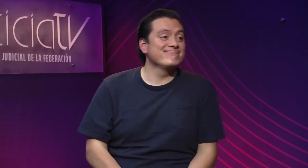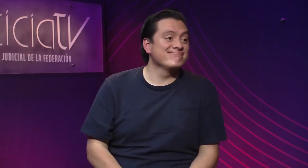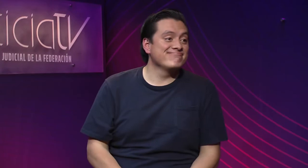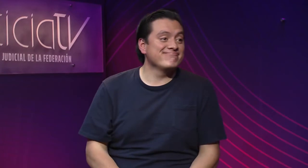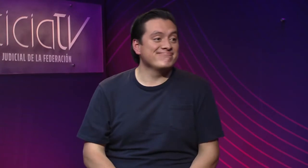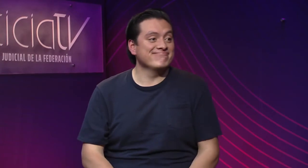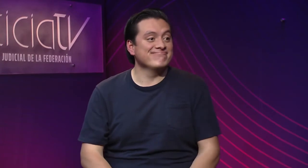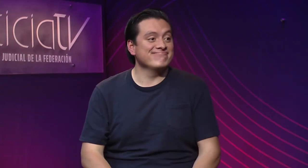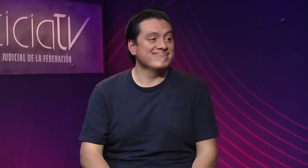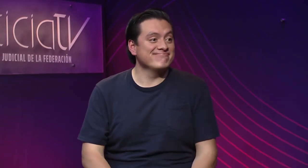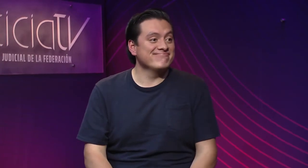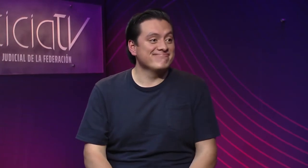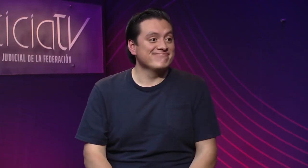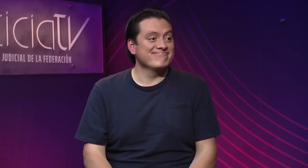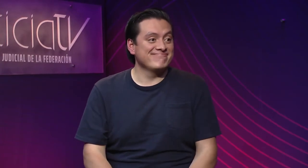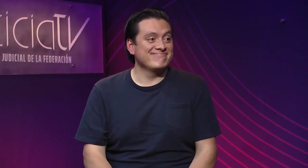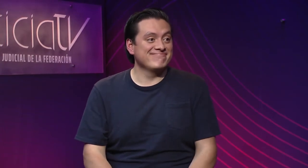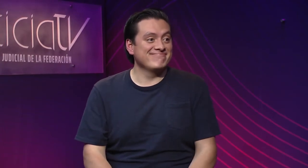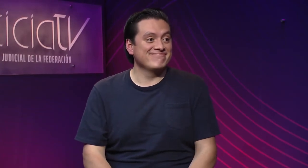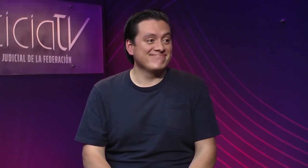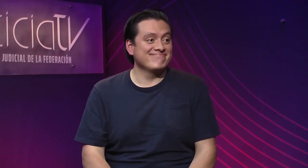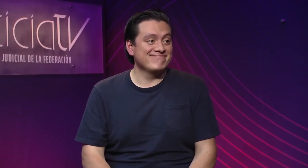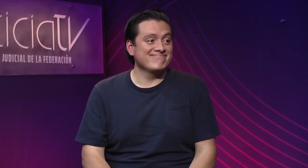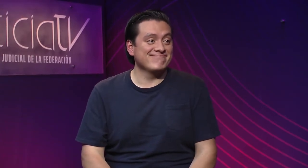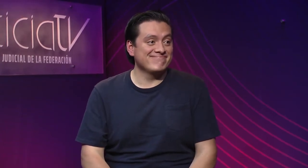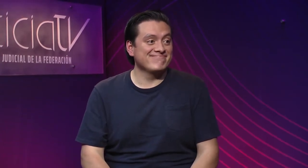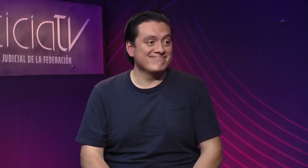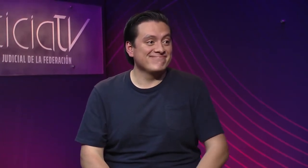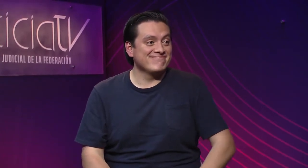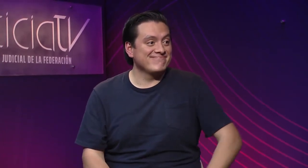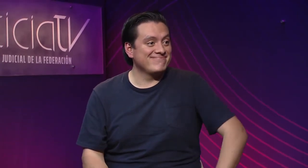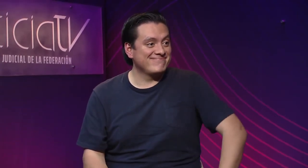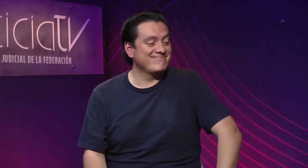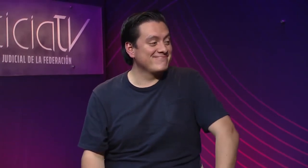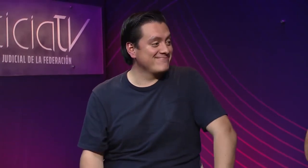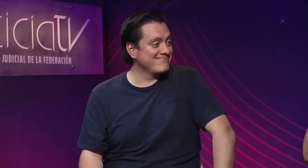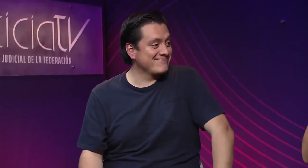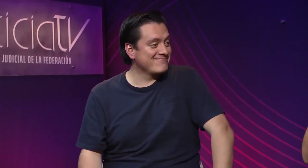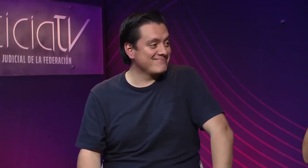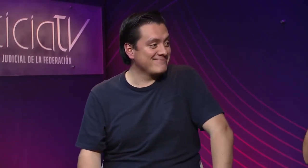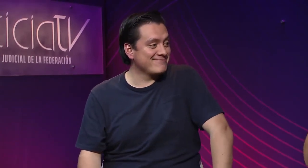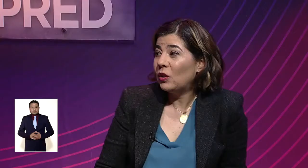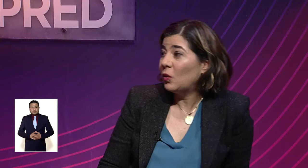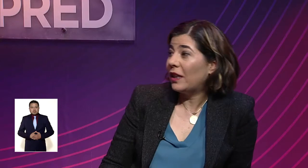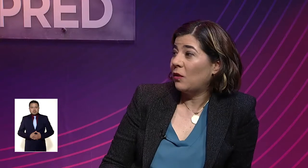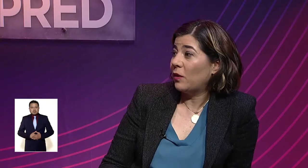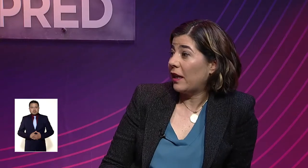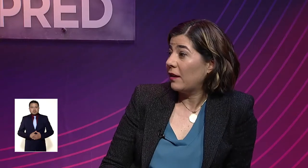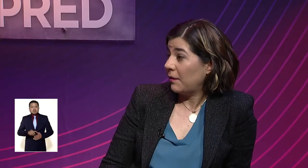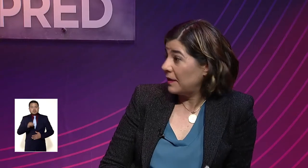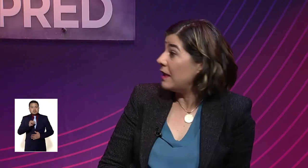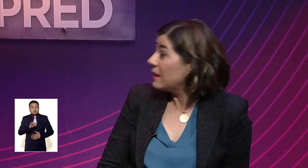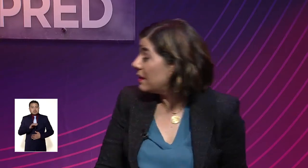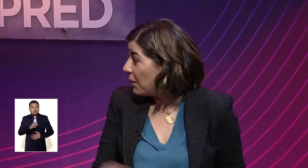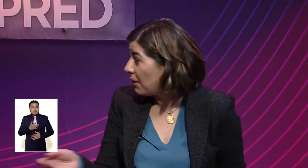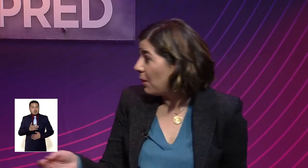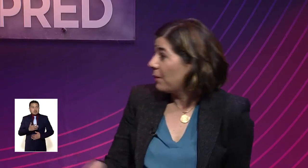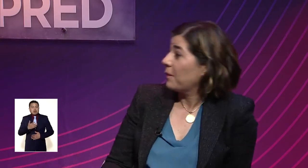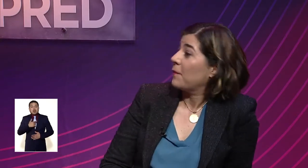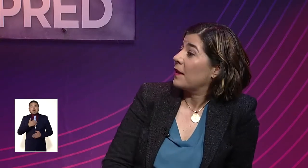México para generar más entendimiento entre todas las comunidades. Sin duda. Yo estaba pensando... Sí, por favor. Yo pensaba,